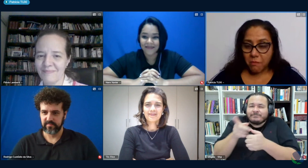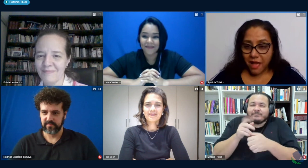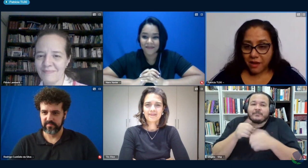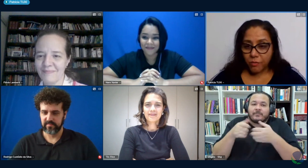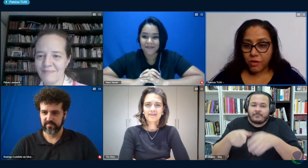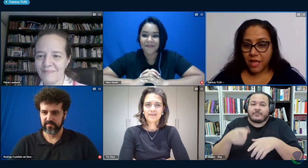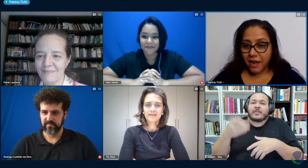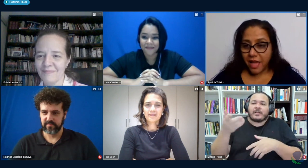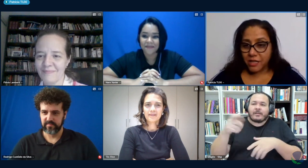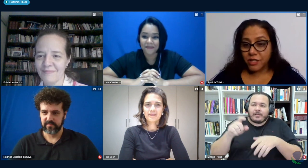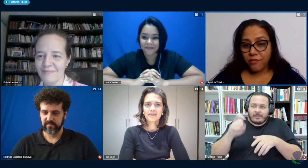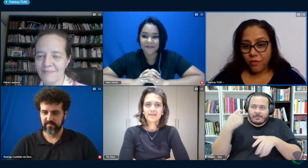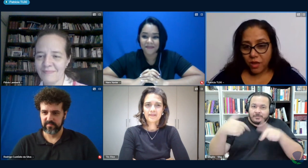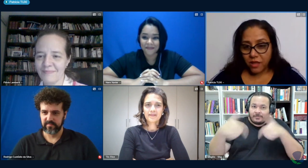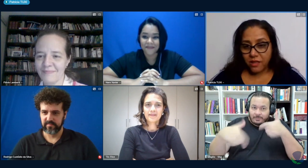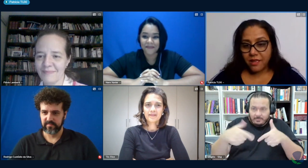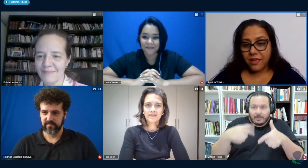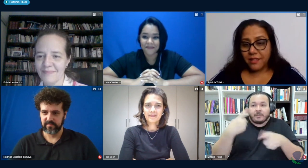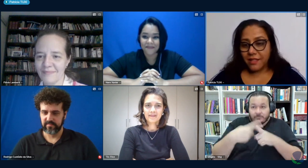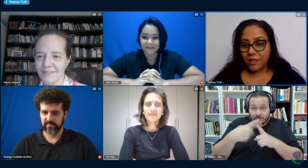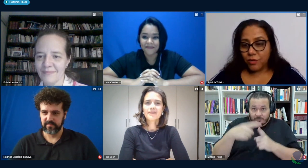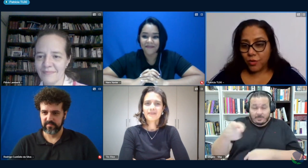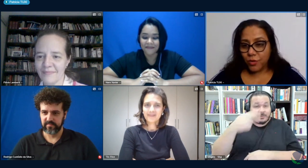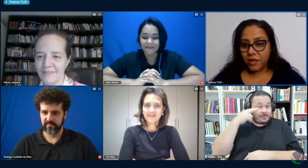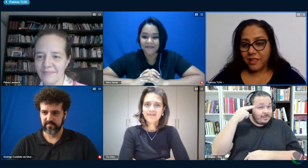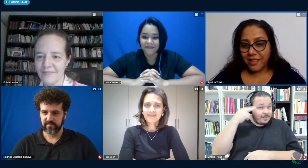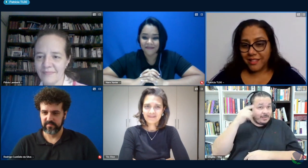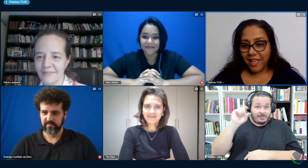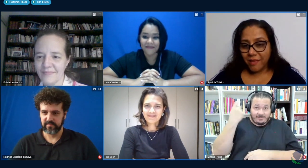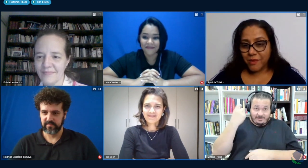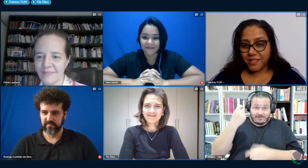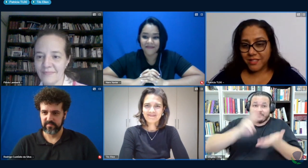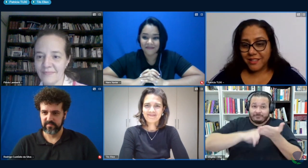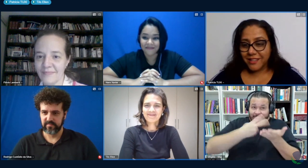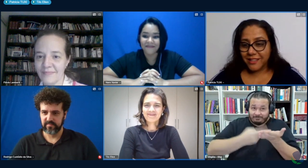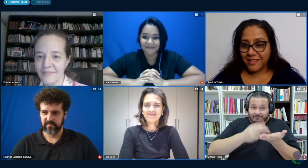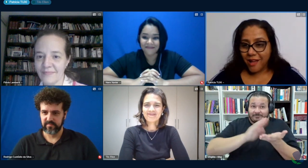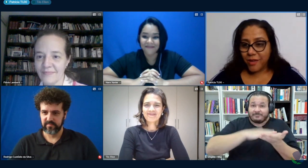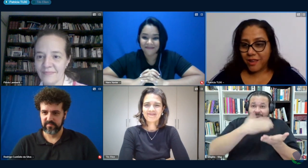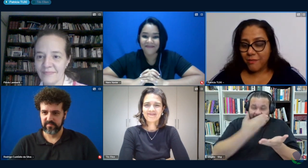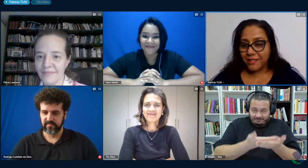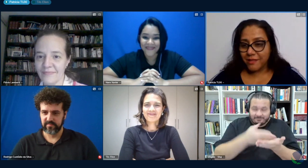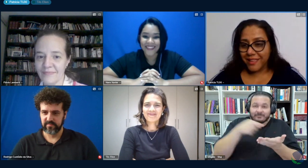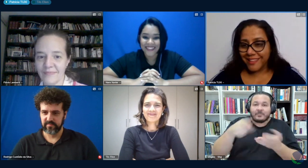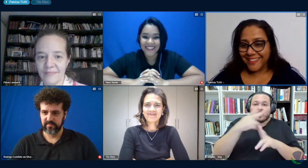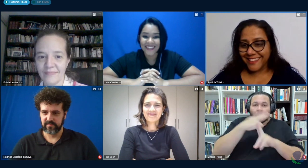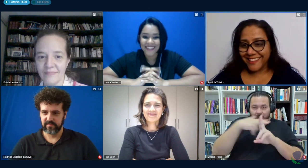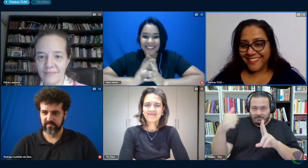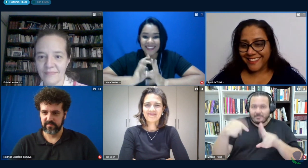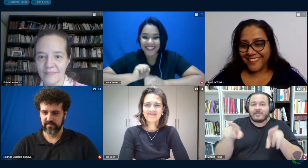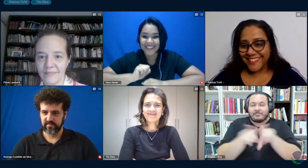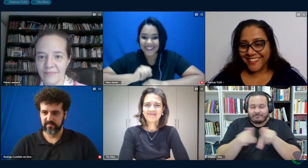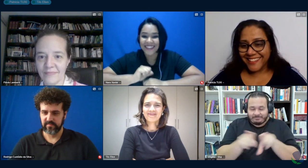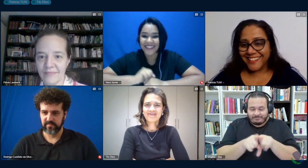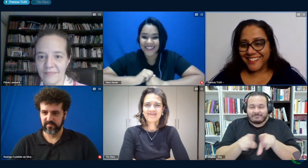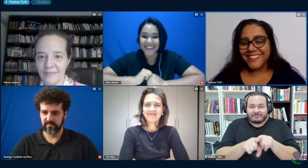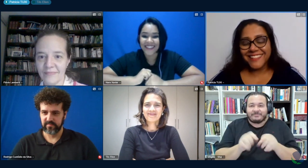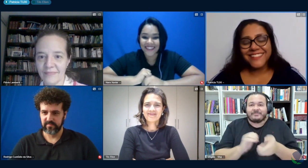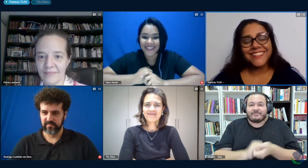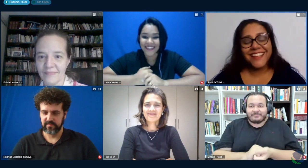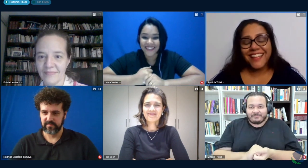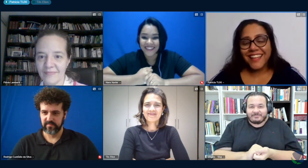colegas de trabalho, porque a Nara já foi tradutora e intérprete da UNB também.